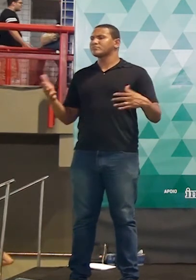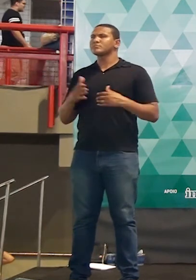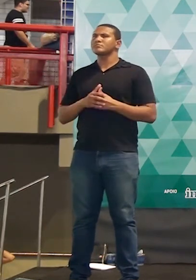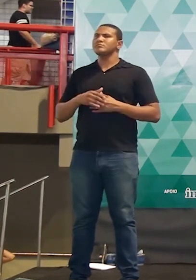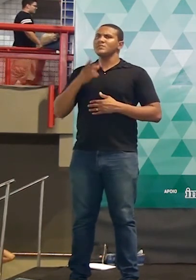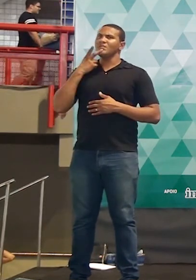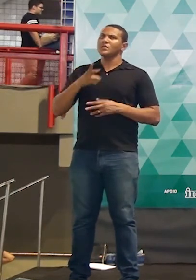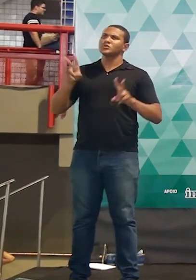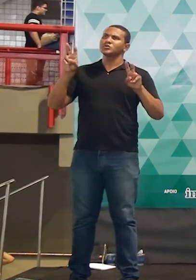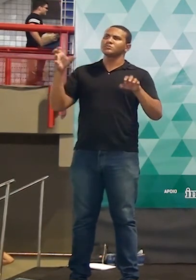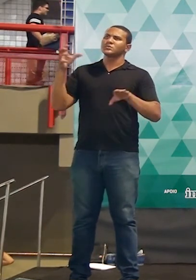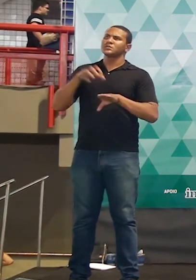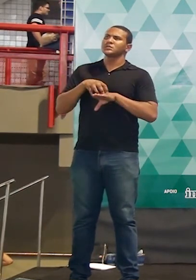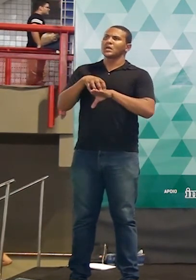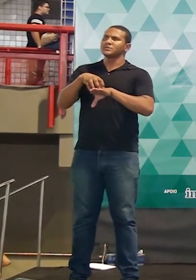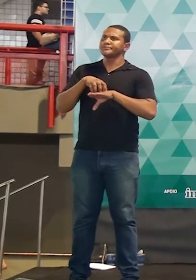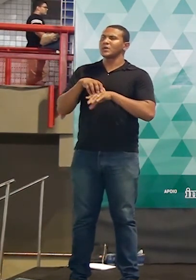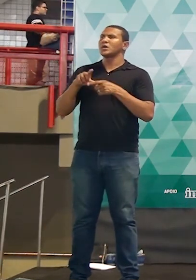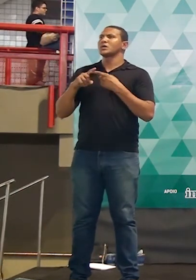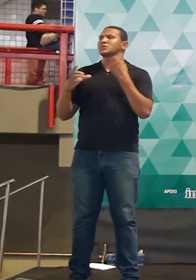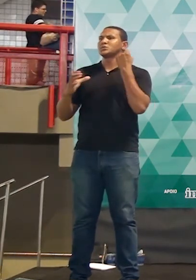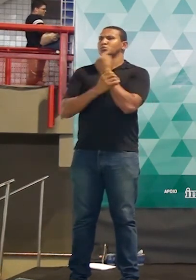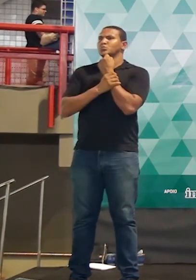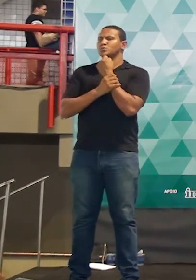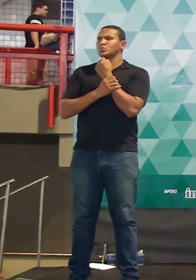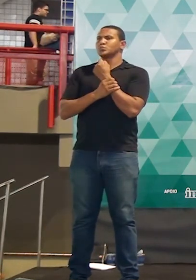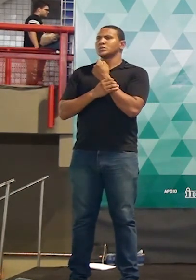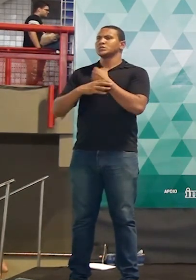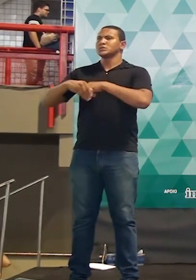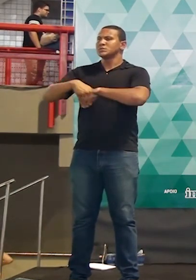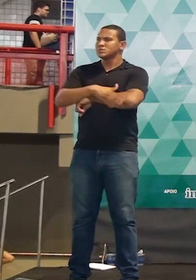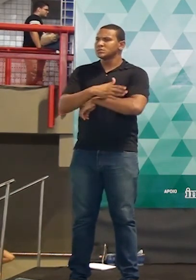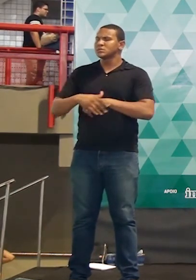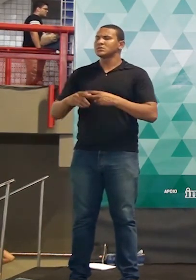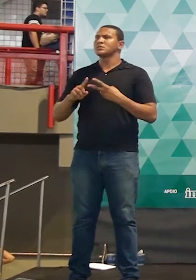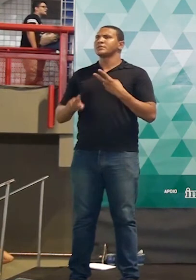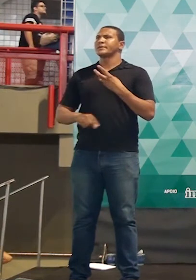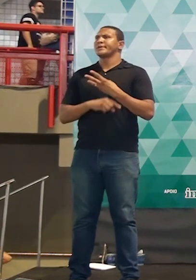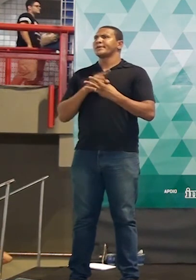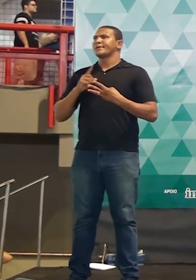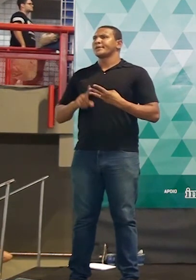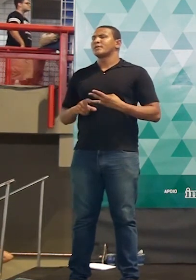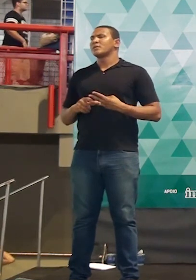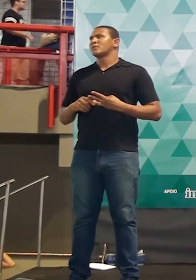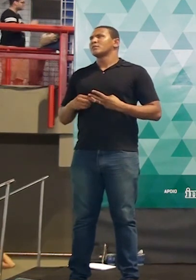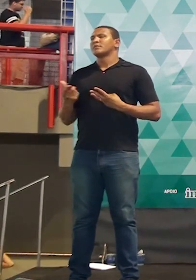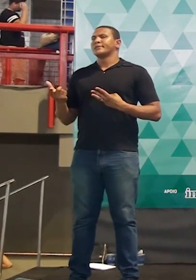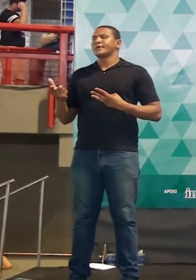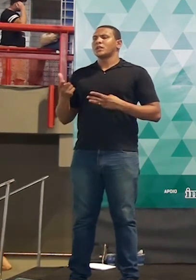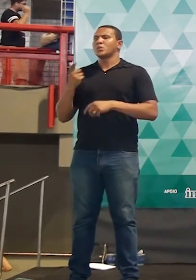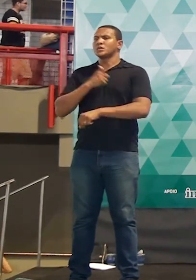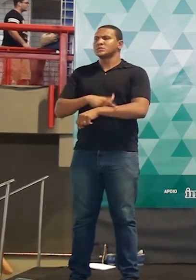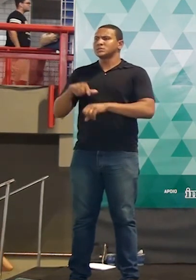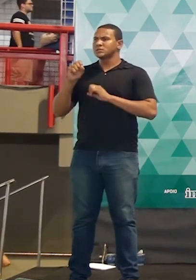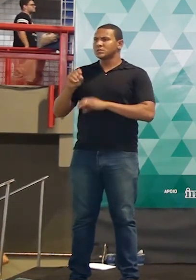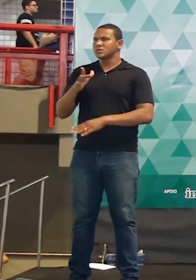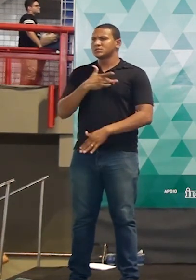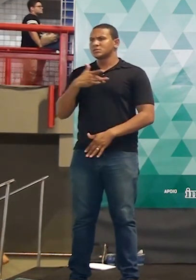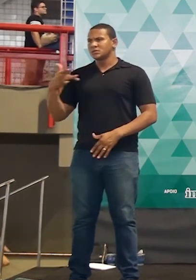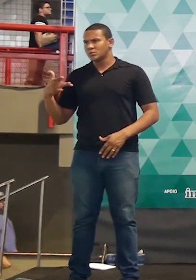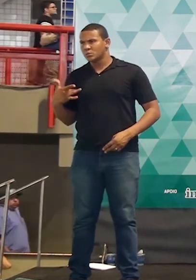envolvo transporte, segurança pública, envolve área social, educação,